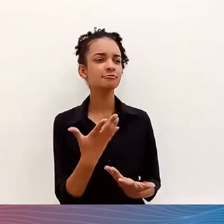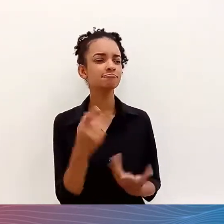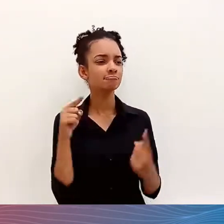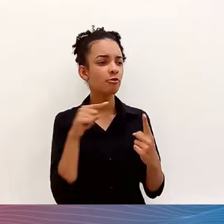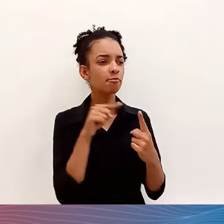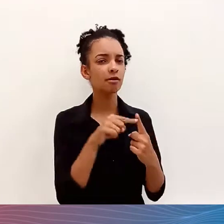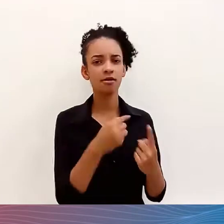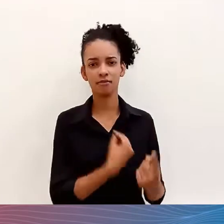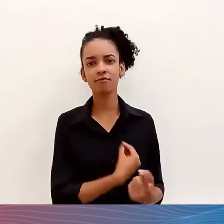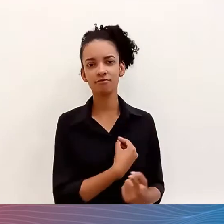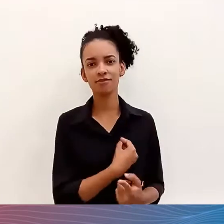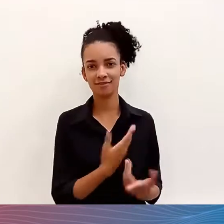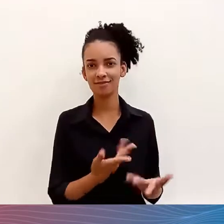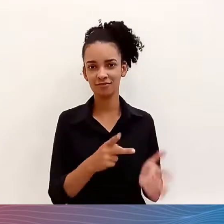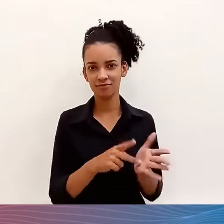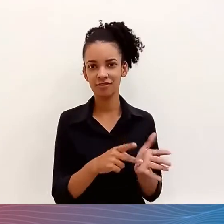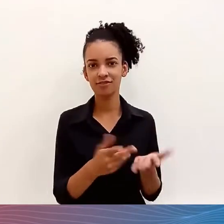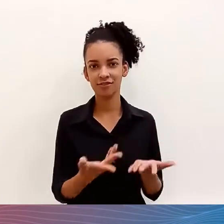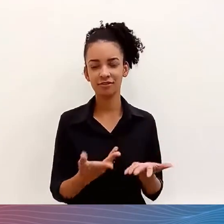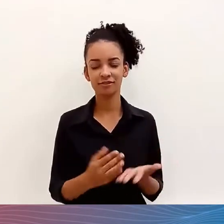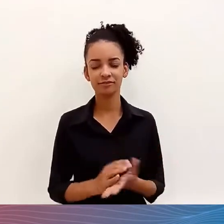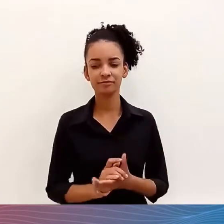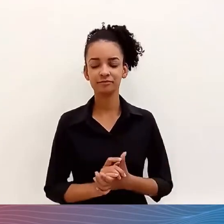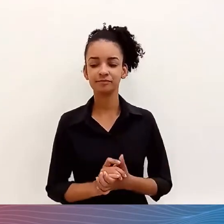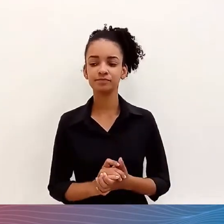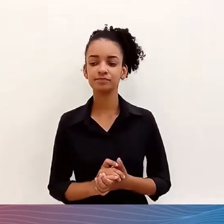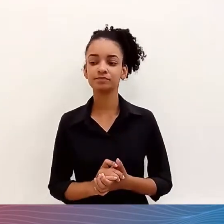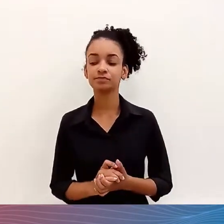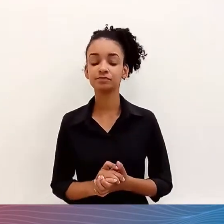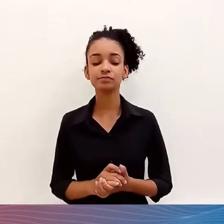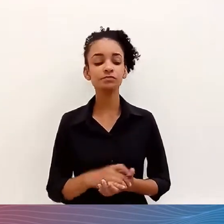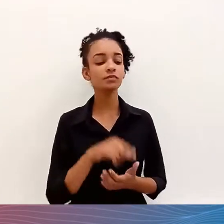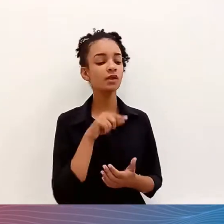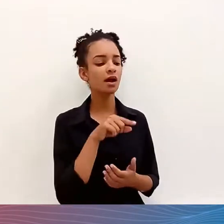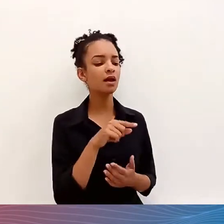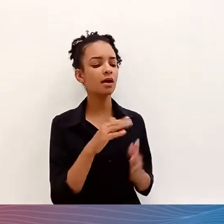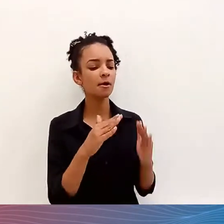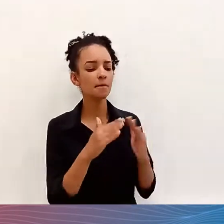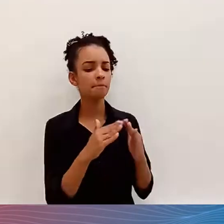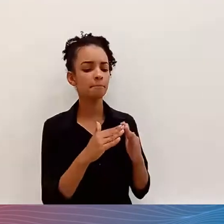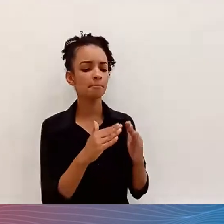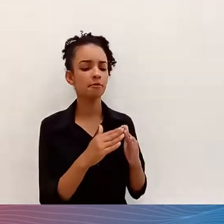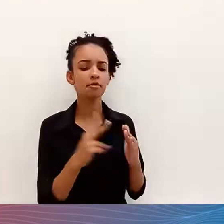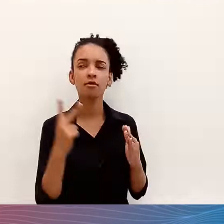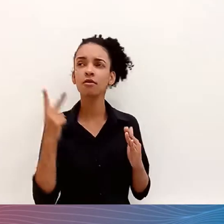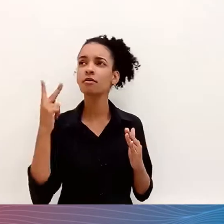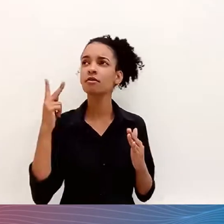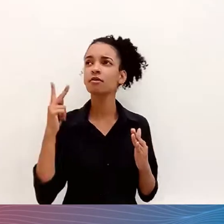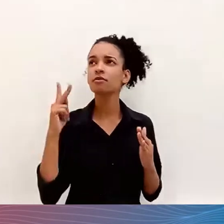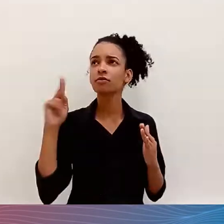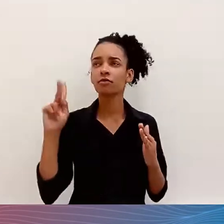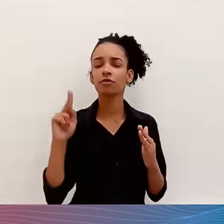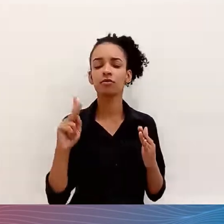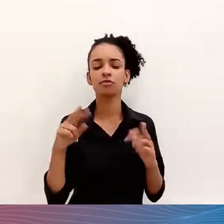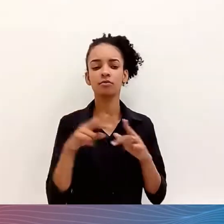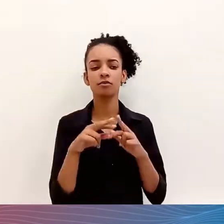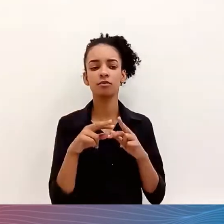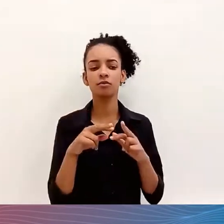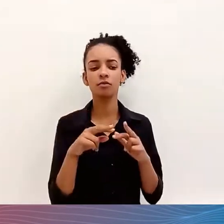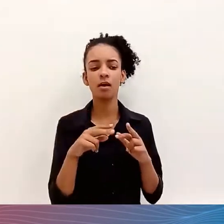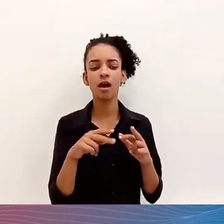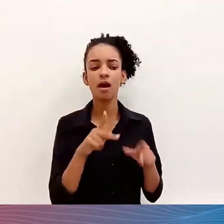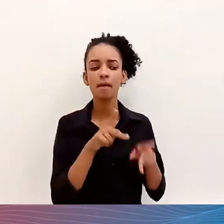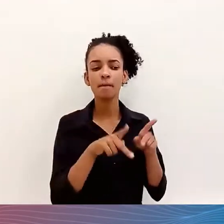teu rebanho, né? Em tua bondade, ó Deus, fizeste provisão para os necessitados. Aleluia!